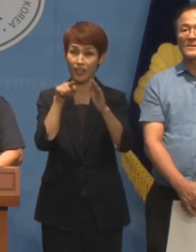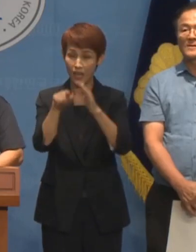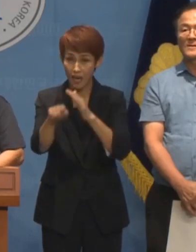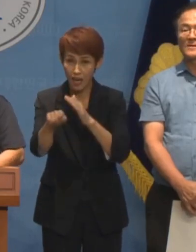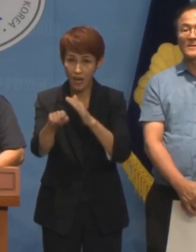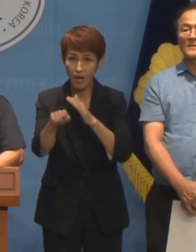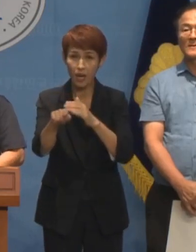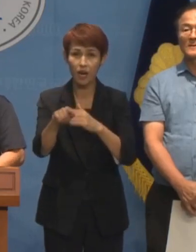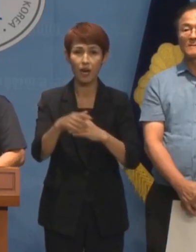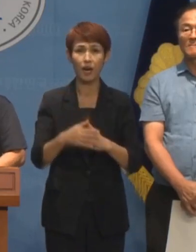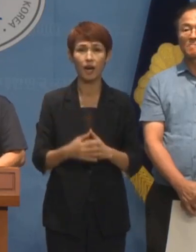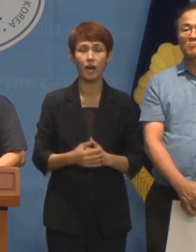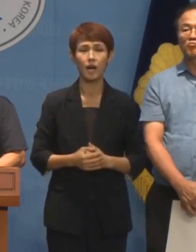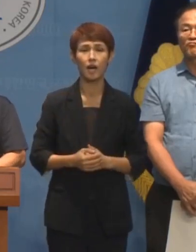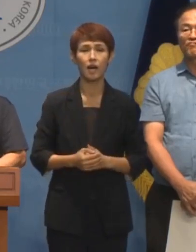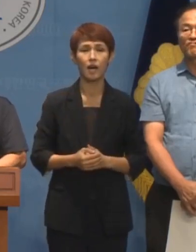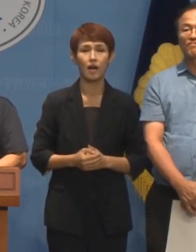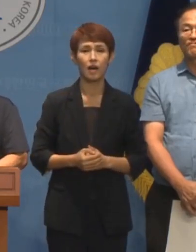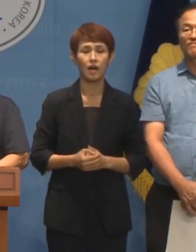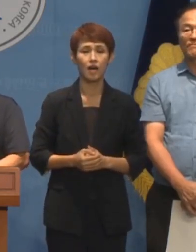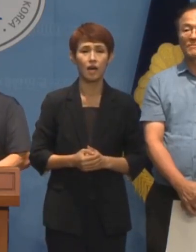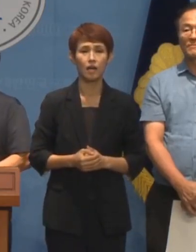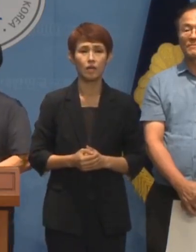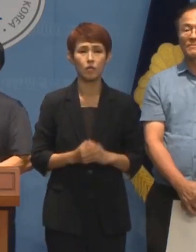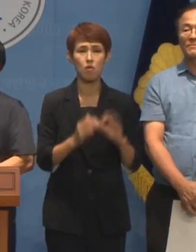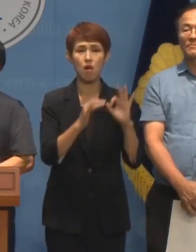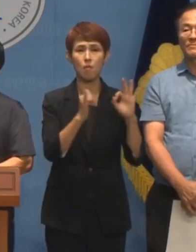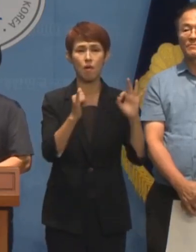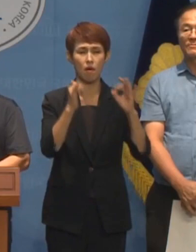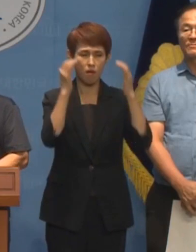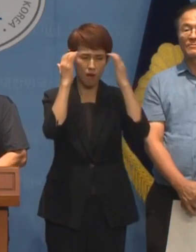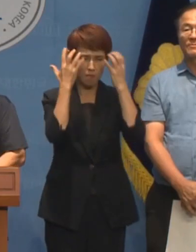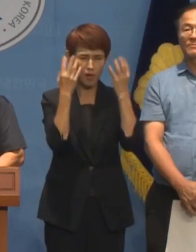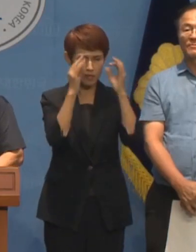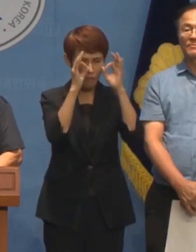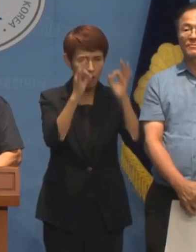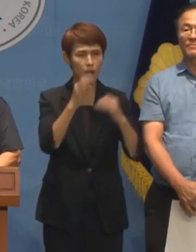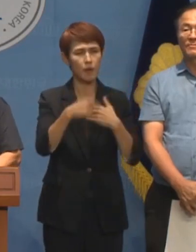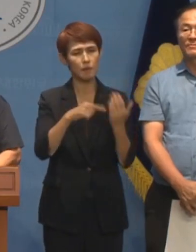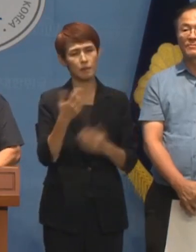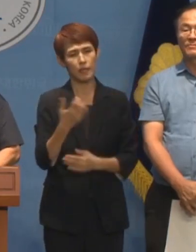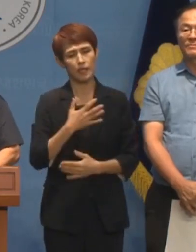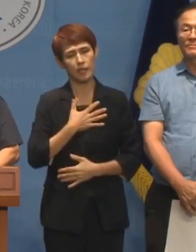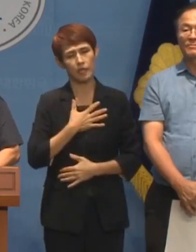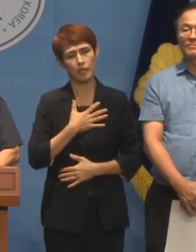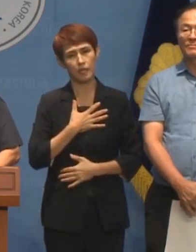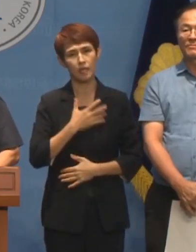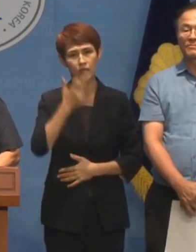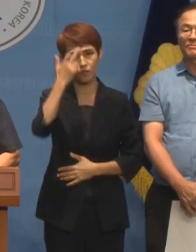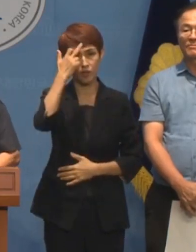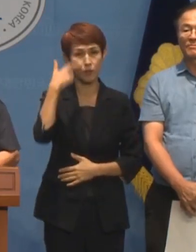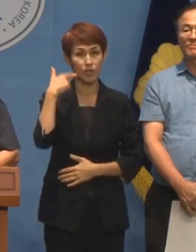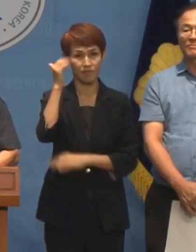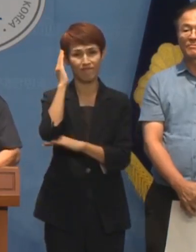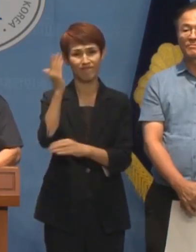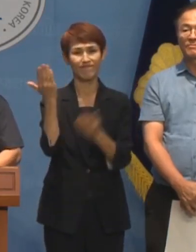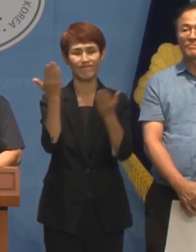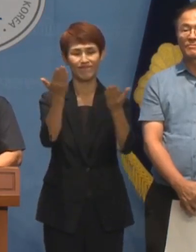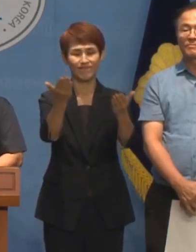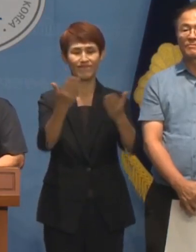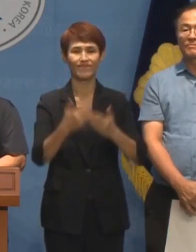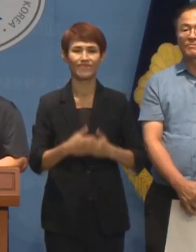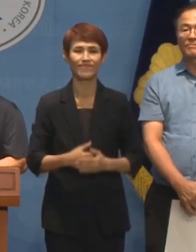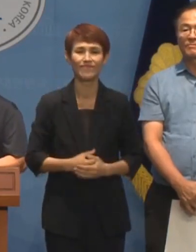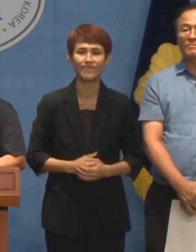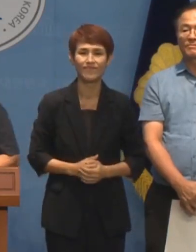서게 되고 또 10여 명이나 되는 분들의 고초를 보면서 너무나 가슴 아파하시는 분입니다. 최재형 목사님께서 마지막으로 규탄